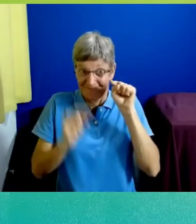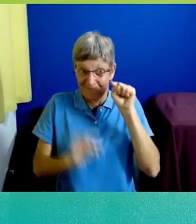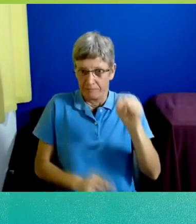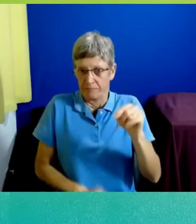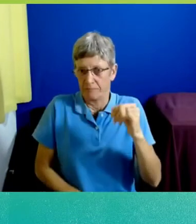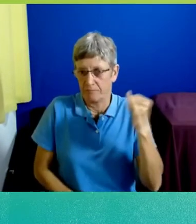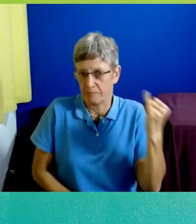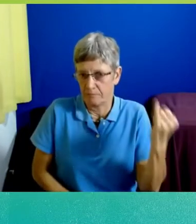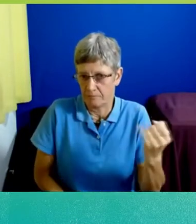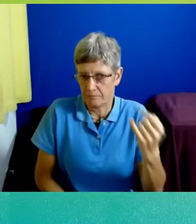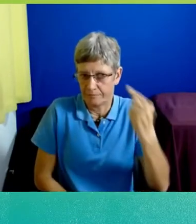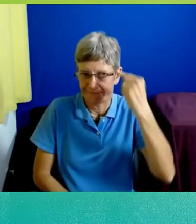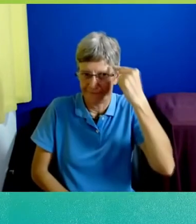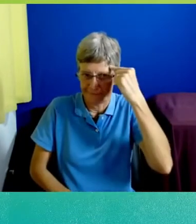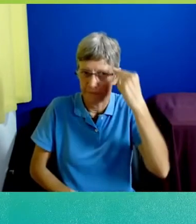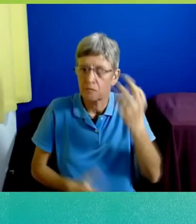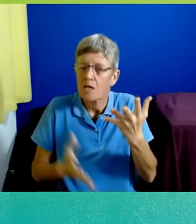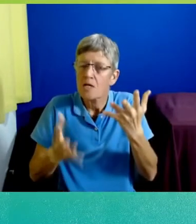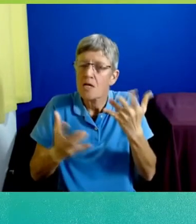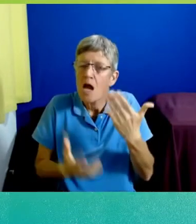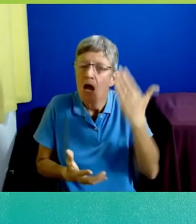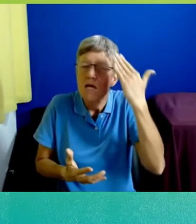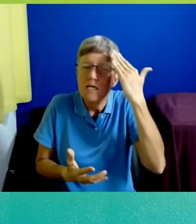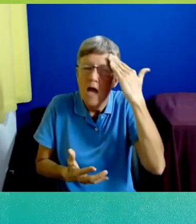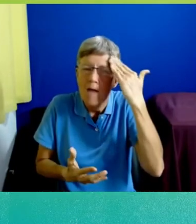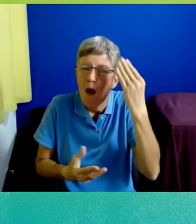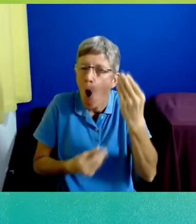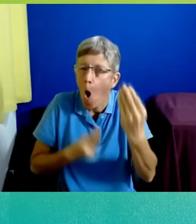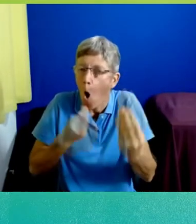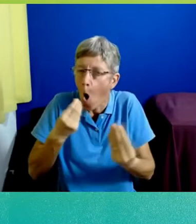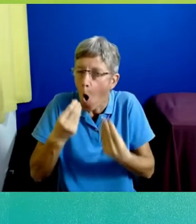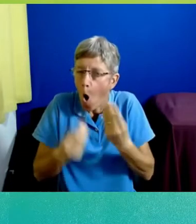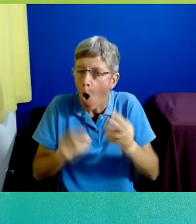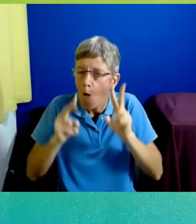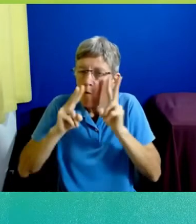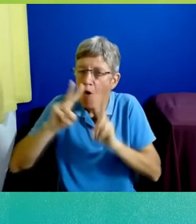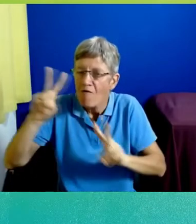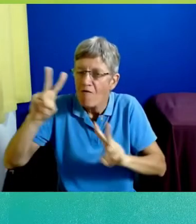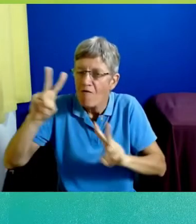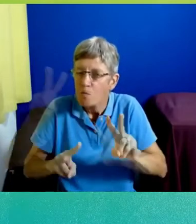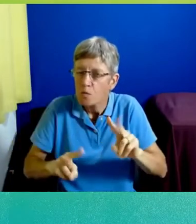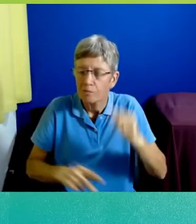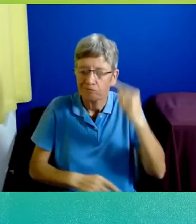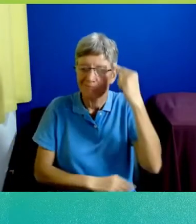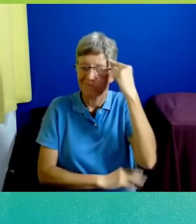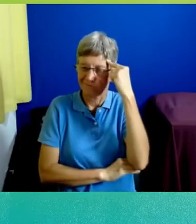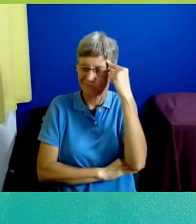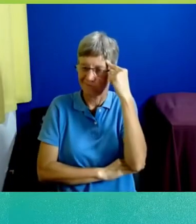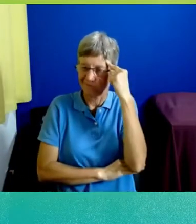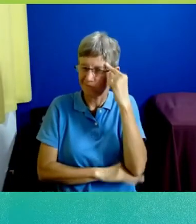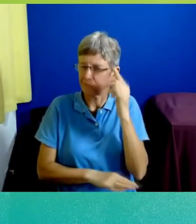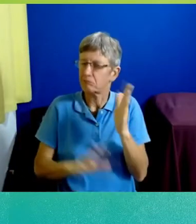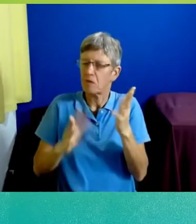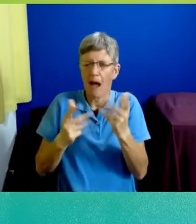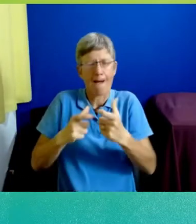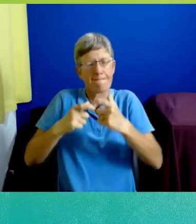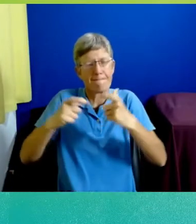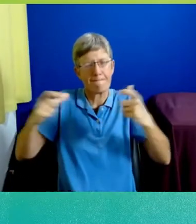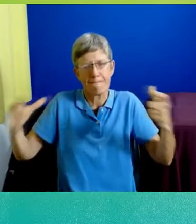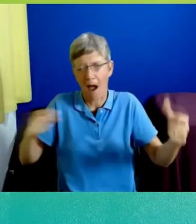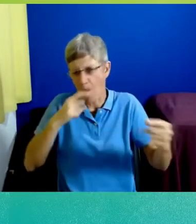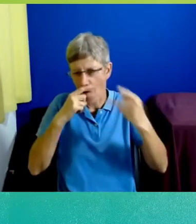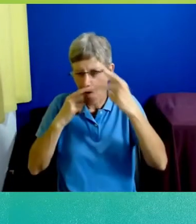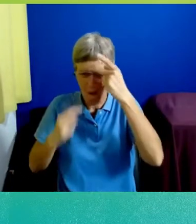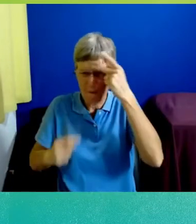Olha, veja bem, é muito importante quando a gente para pensar